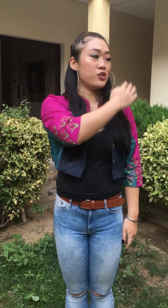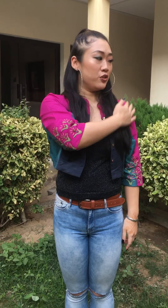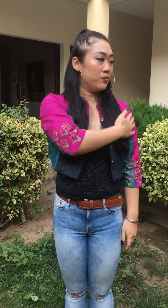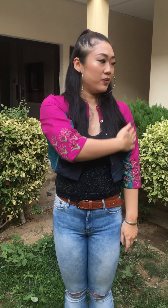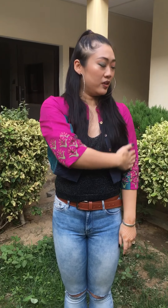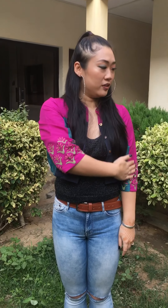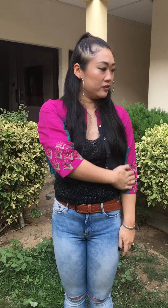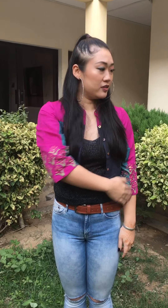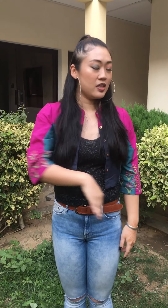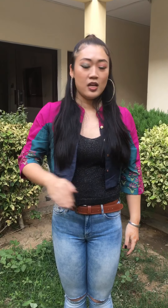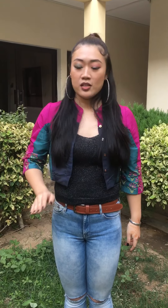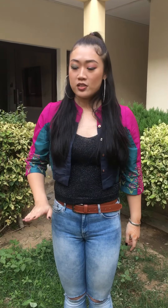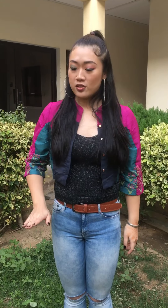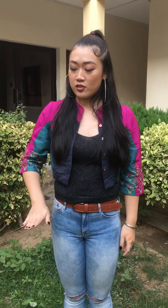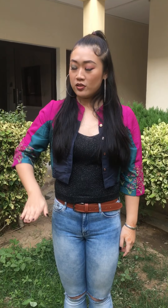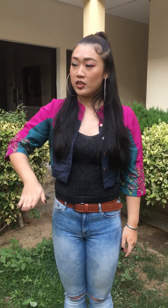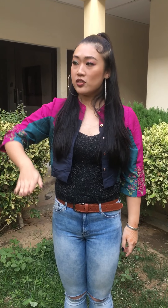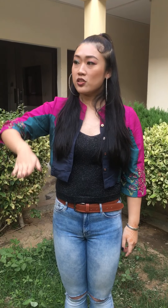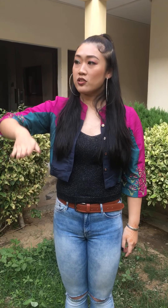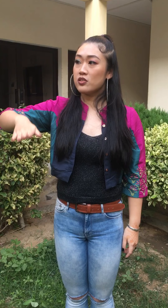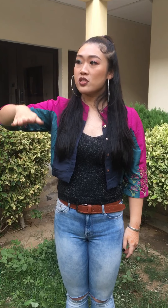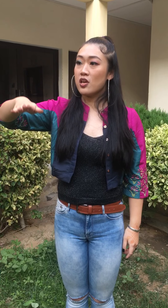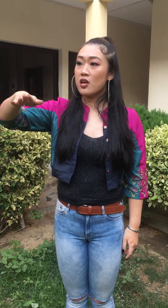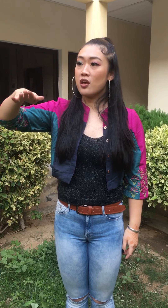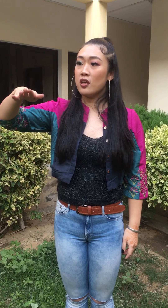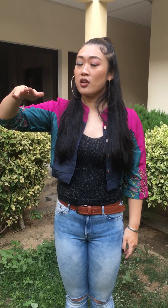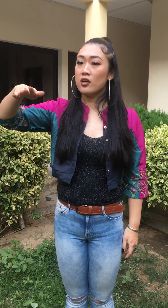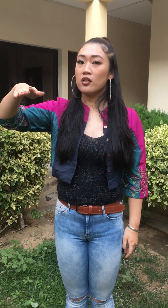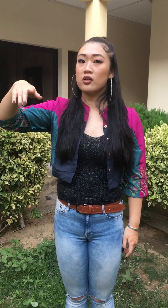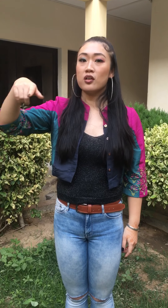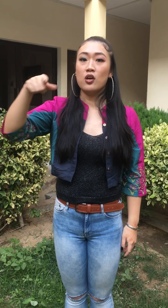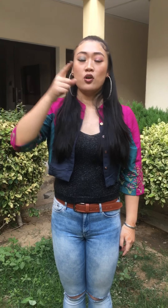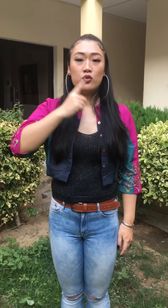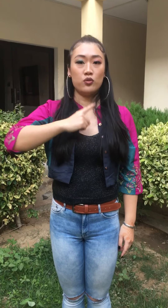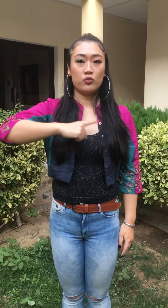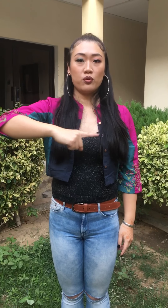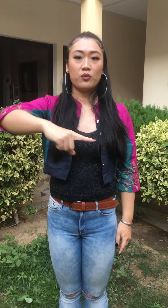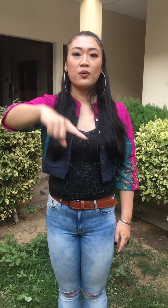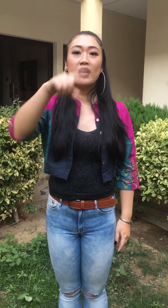身旁，见证你成长，永远为